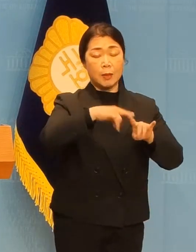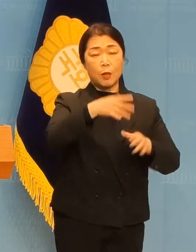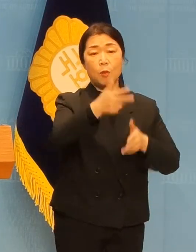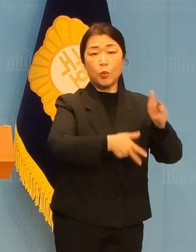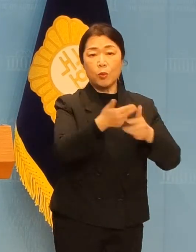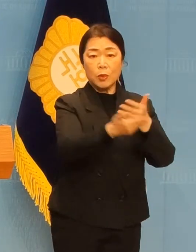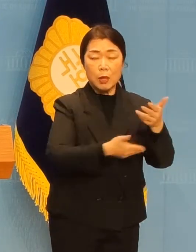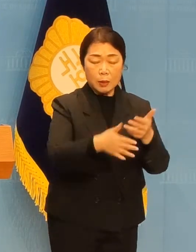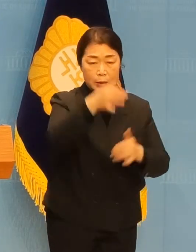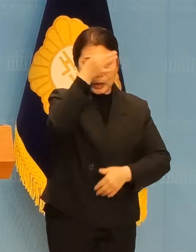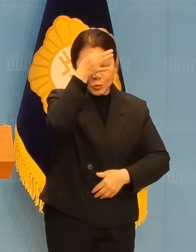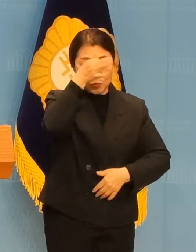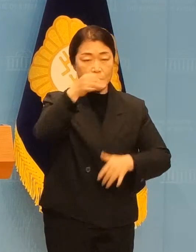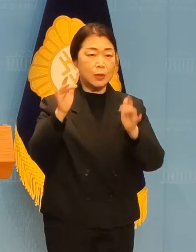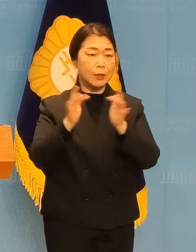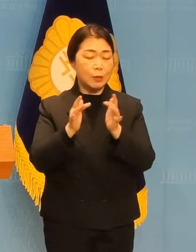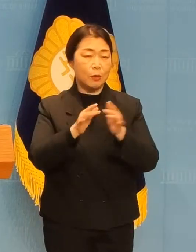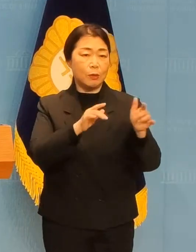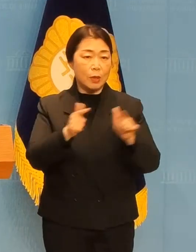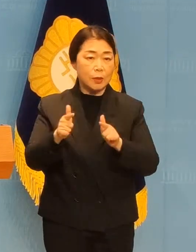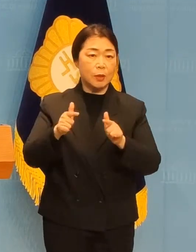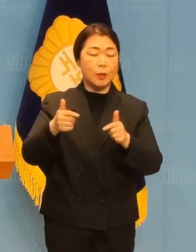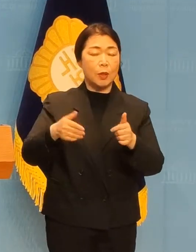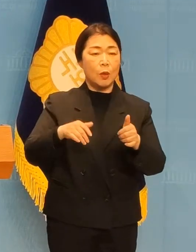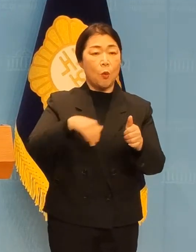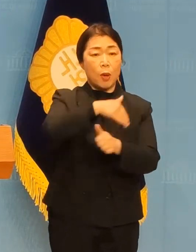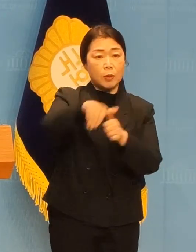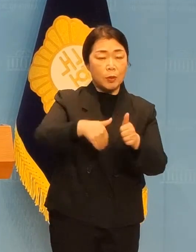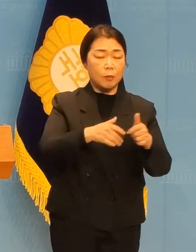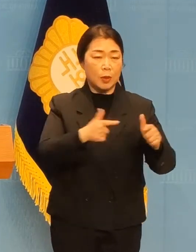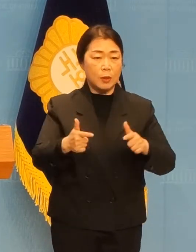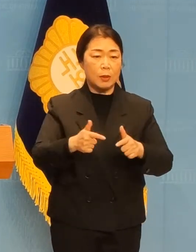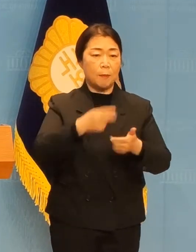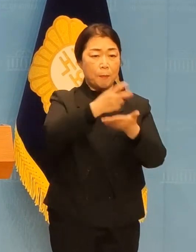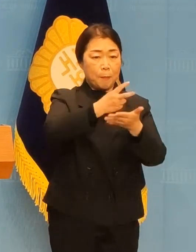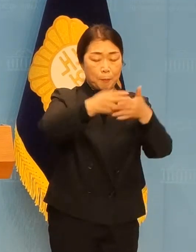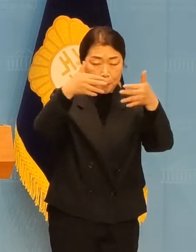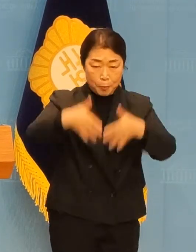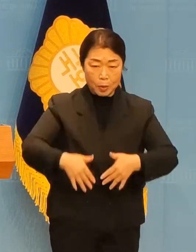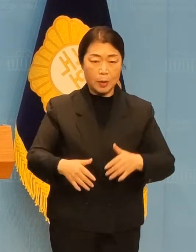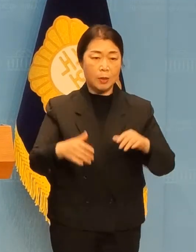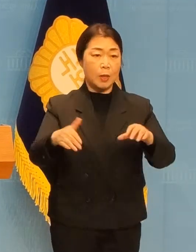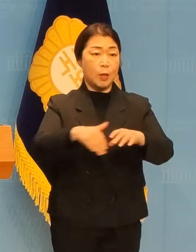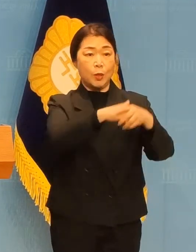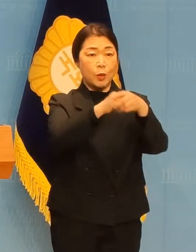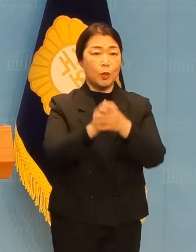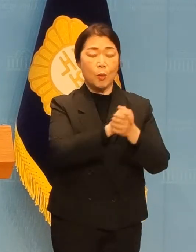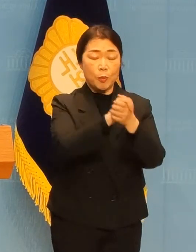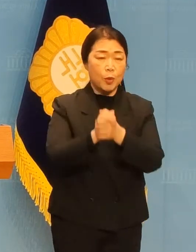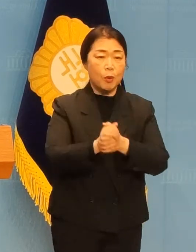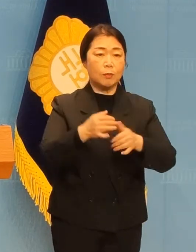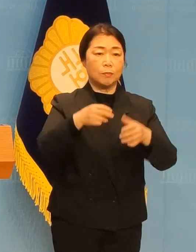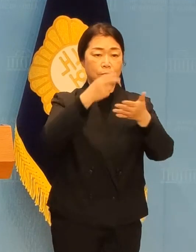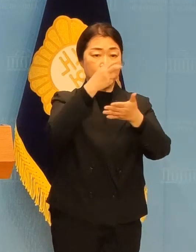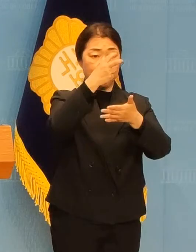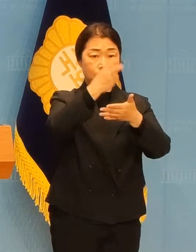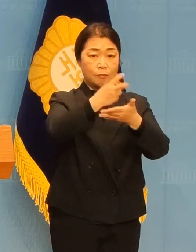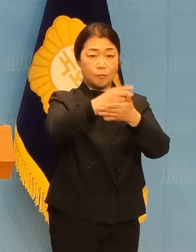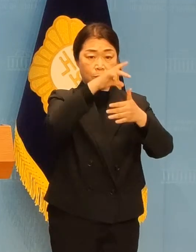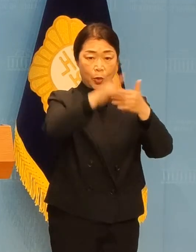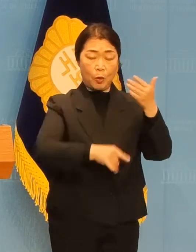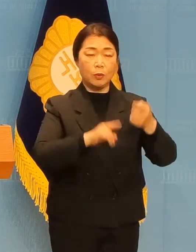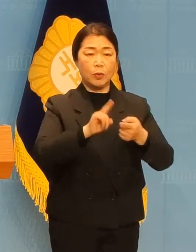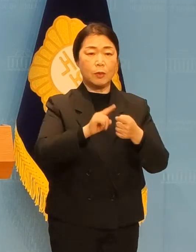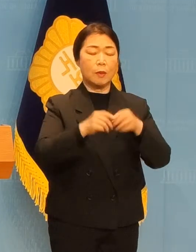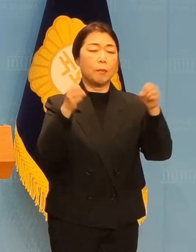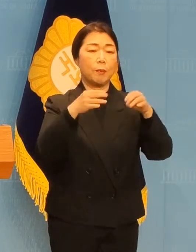안정, 환경기후 등 협력 과제를 구체화하고 부처 간 협의 채널과 후속 이행 절차를